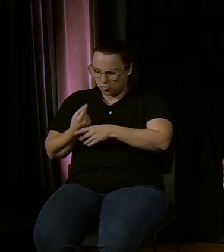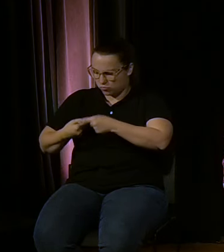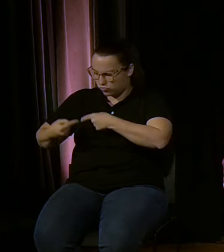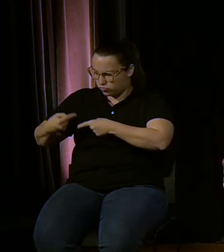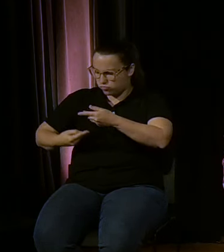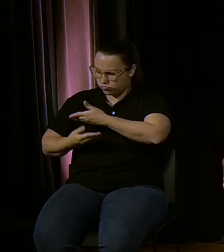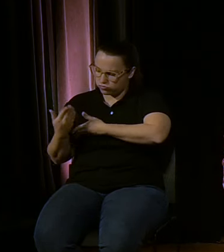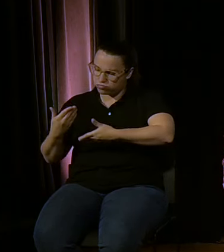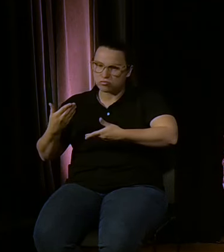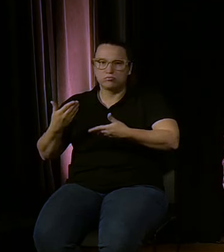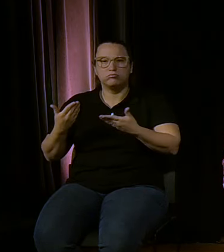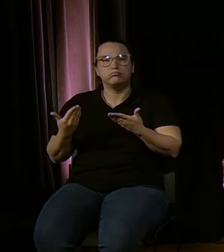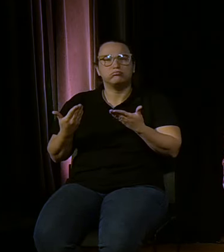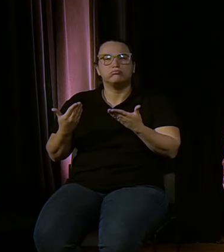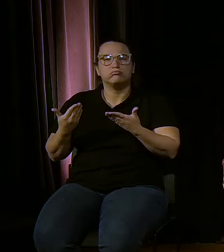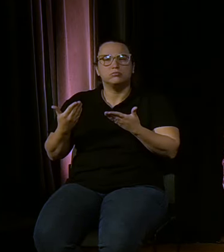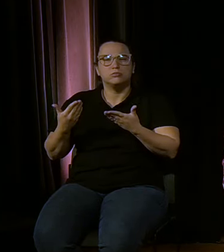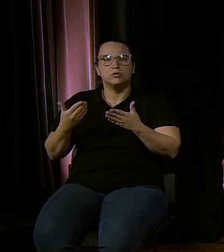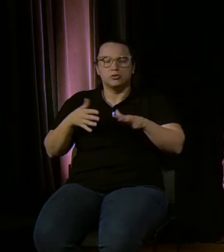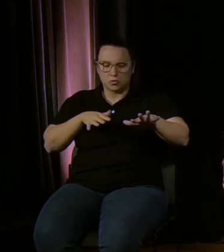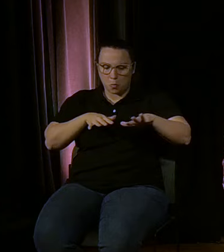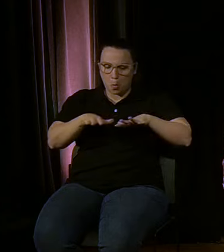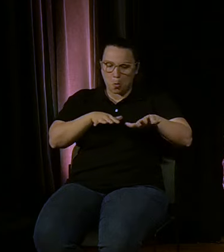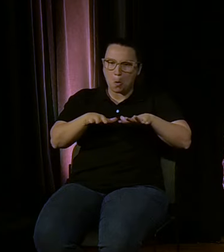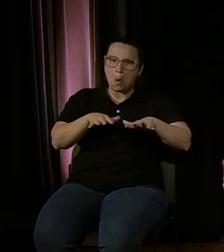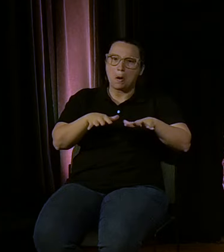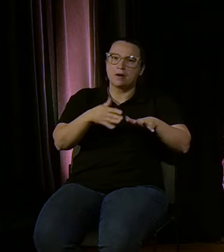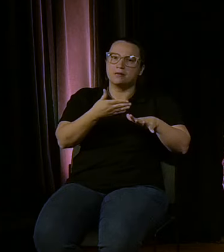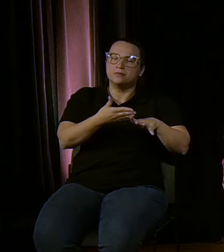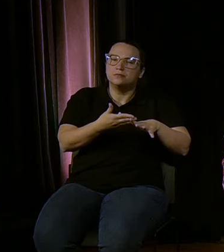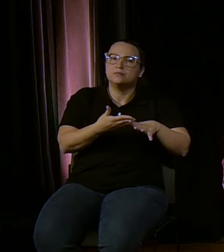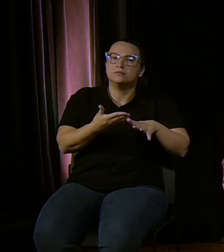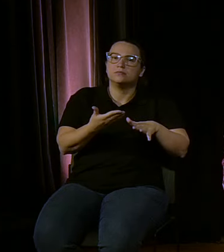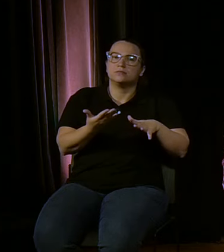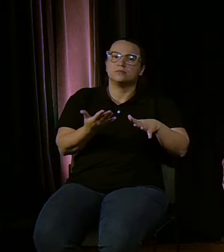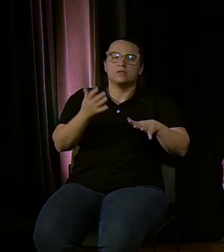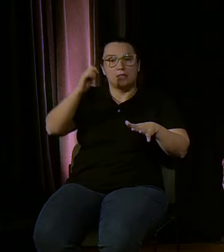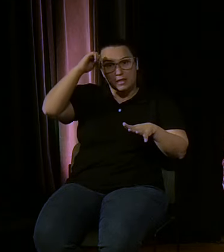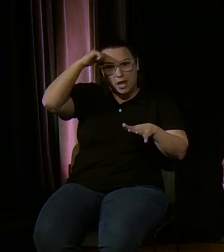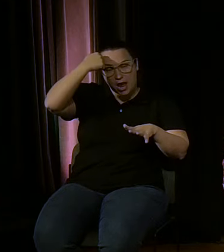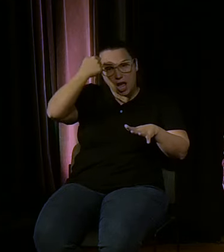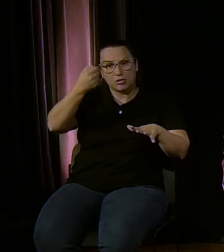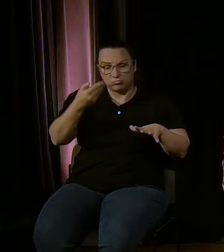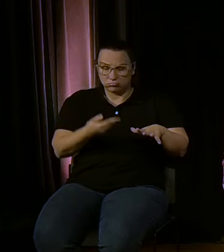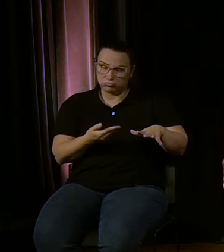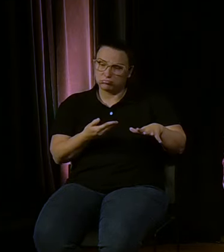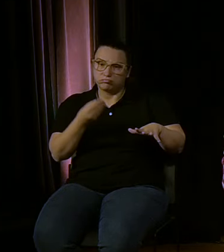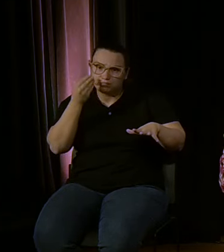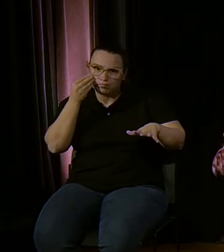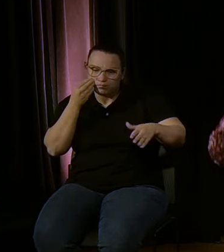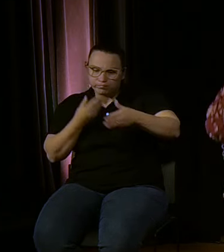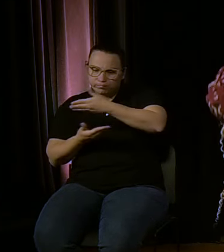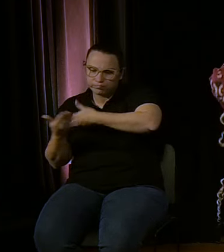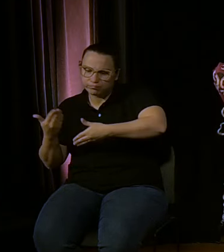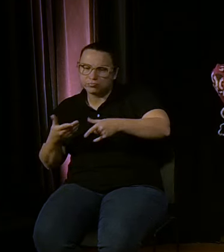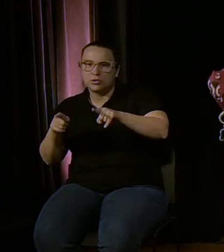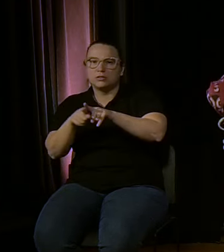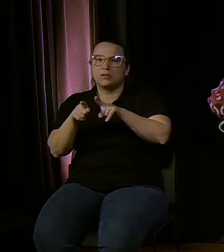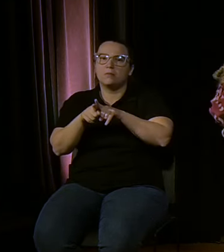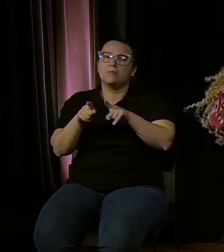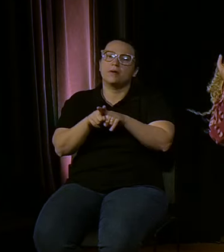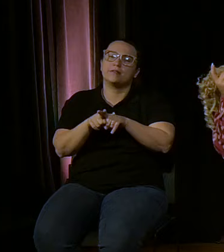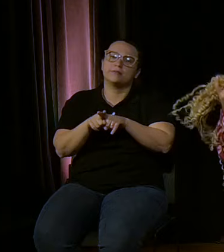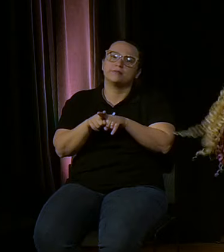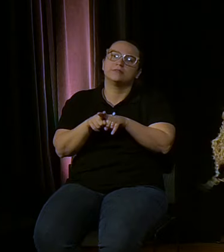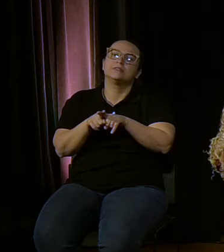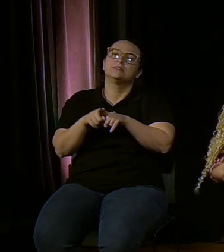discussões a partir das discussões movidas pelos movimentos negros e pelas discussões